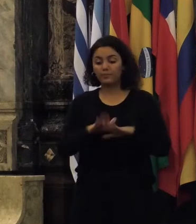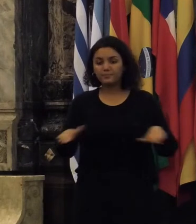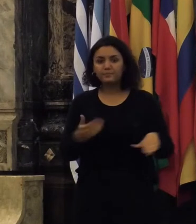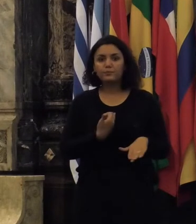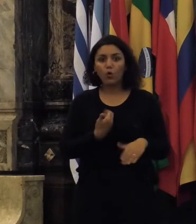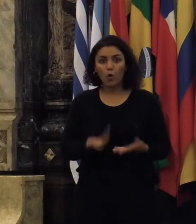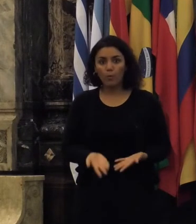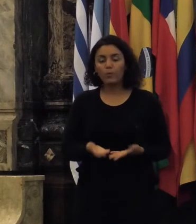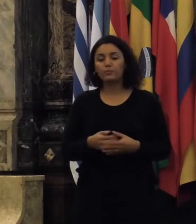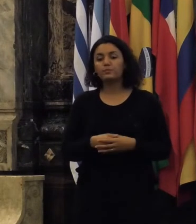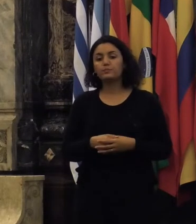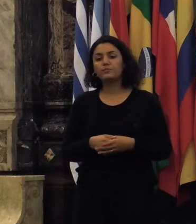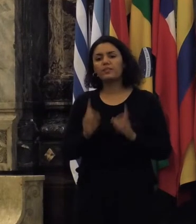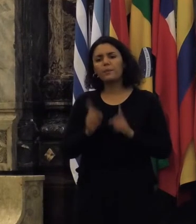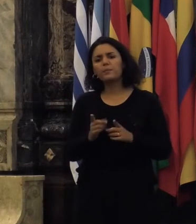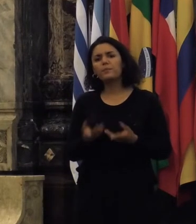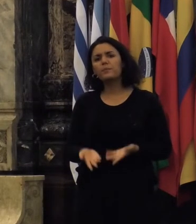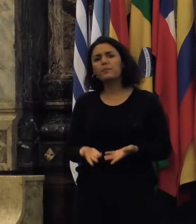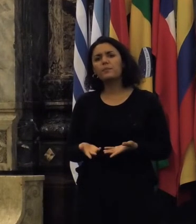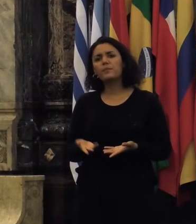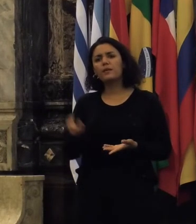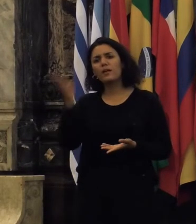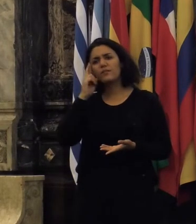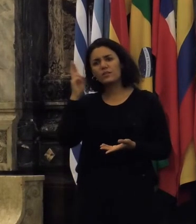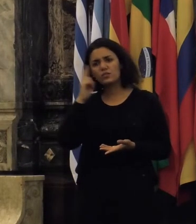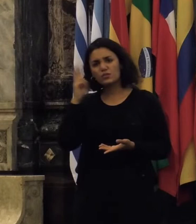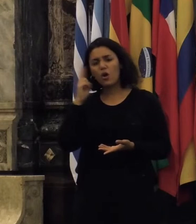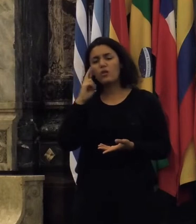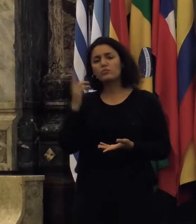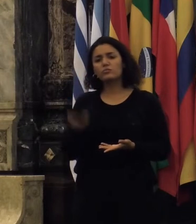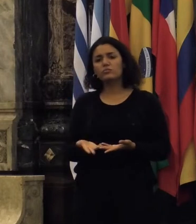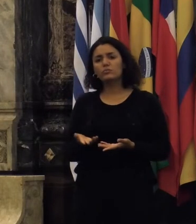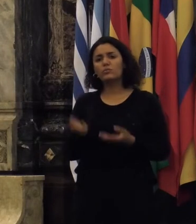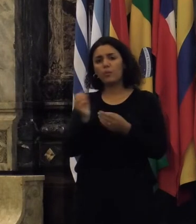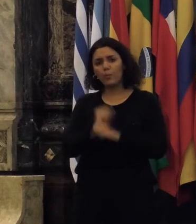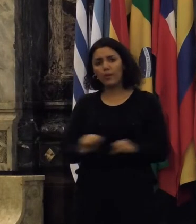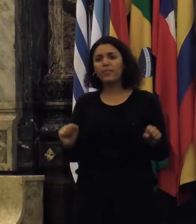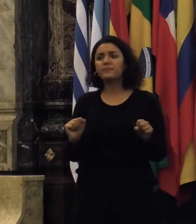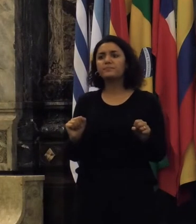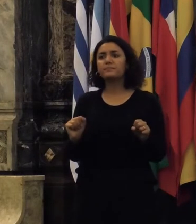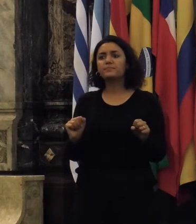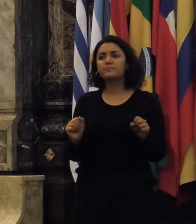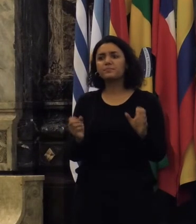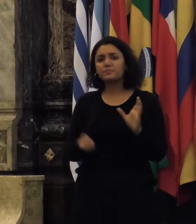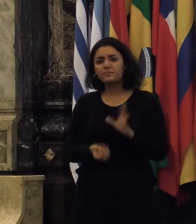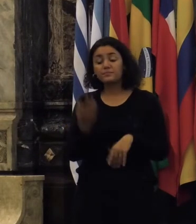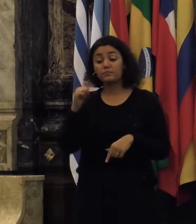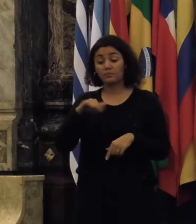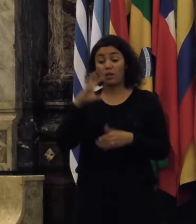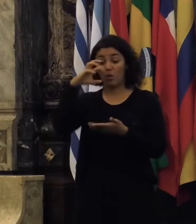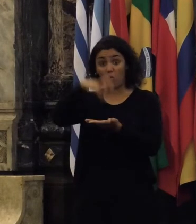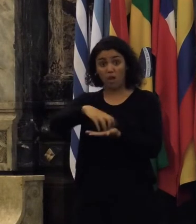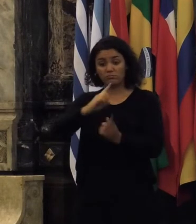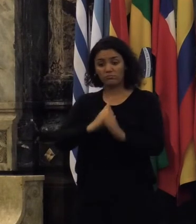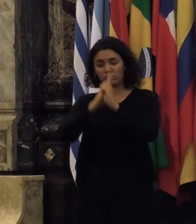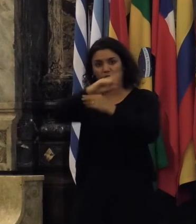y de la reflexión propia que va surgiendo también a partir de esta experiencia en el punto de encuentro familiar, en el